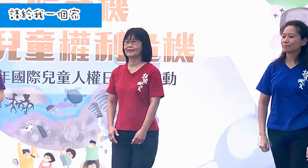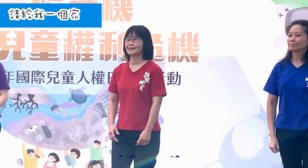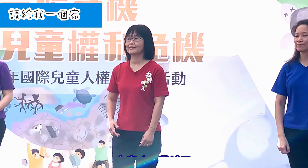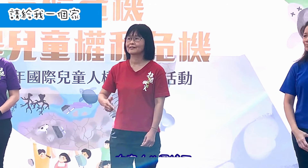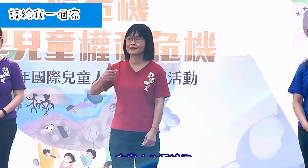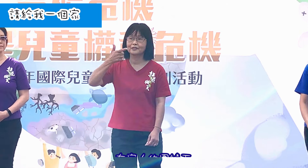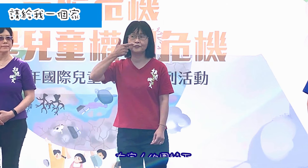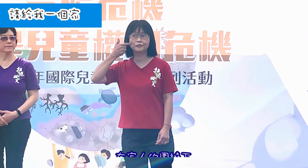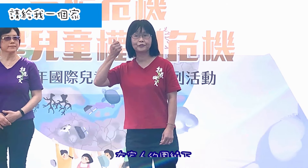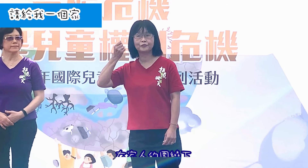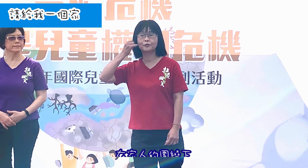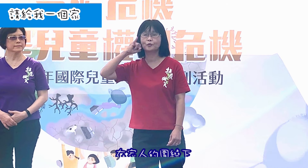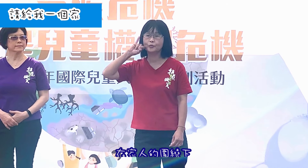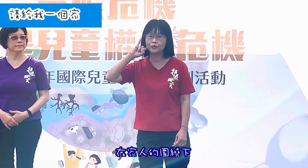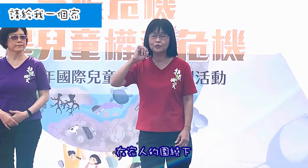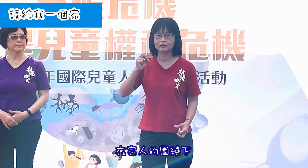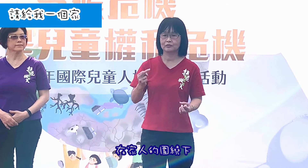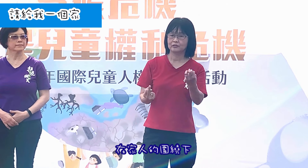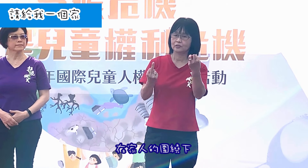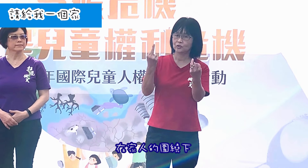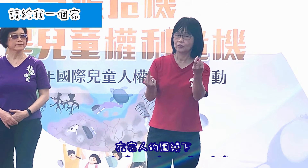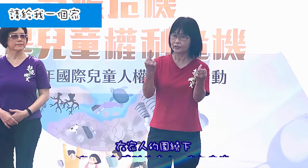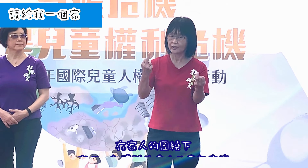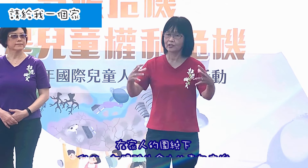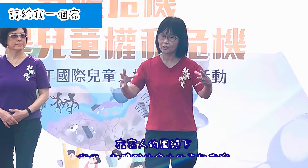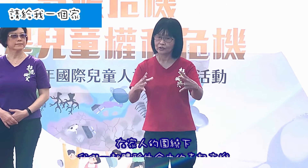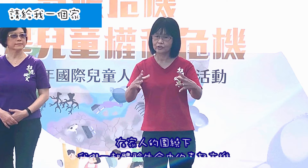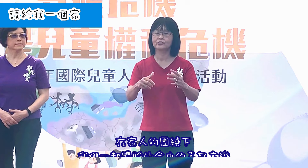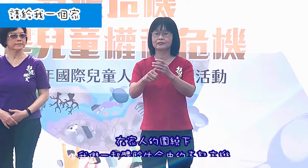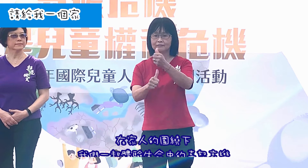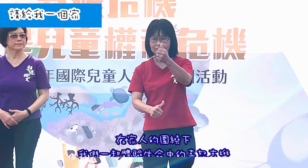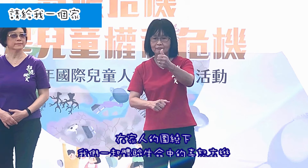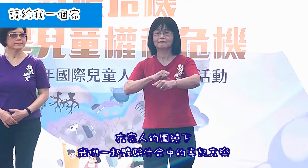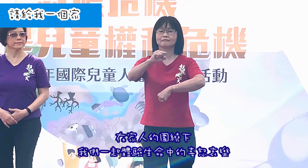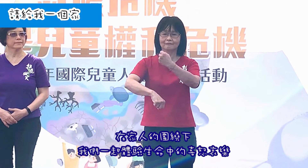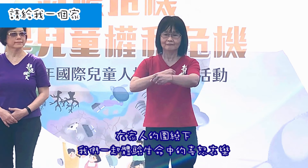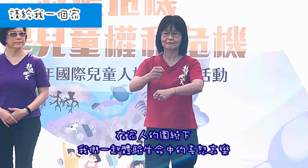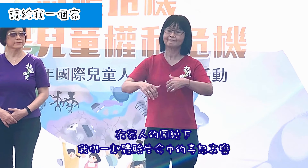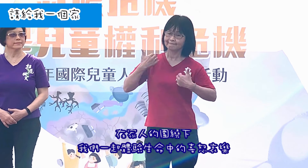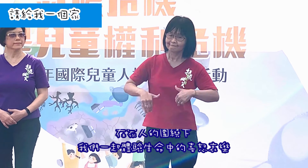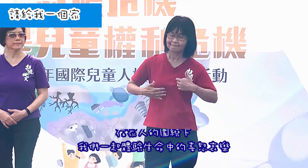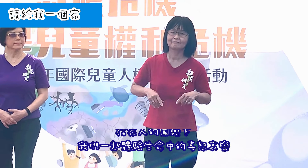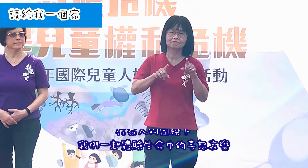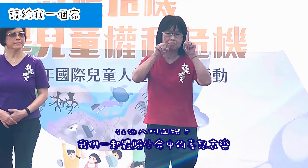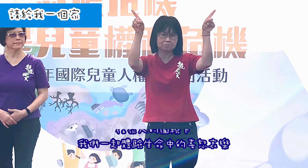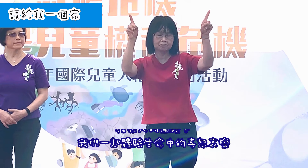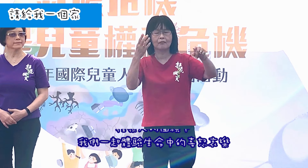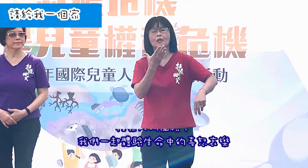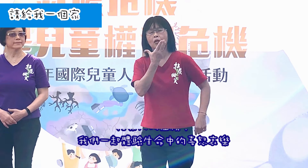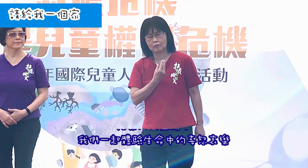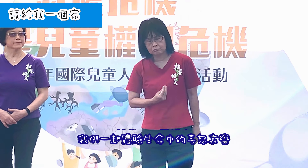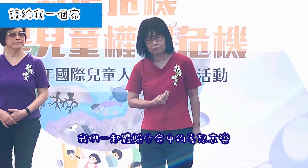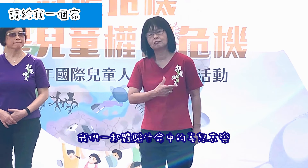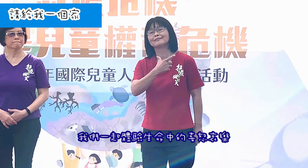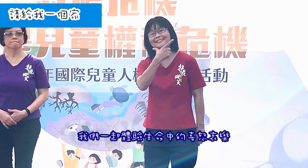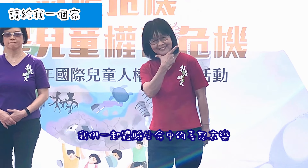在家人的围绕下，我们一起体验生活中的喜怒哀